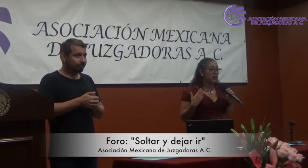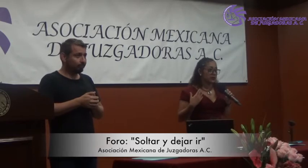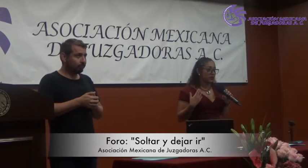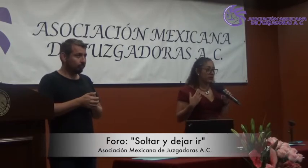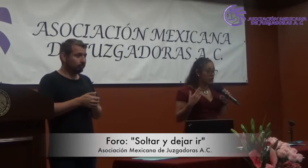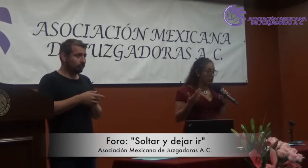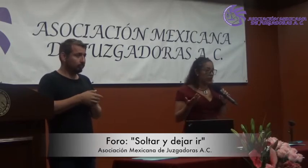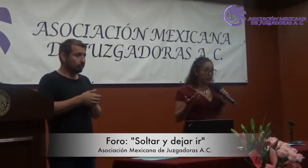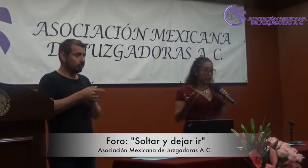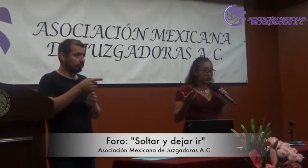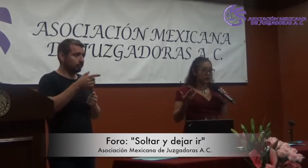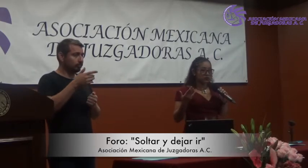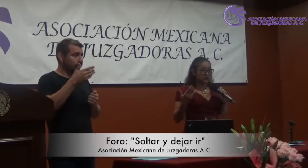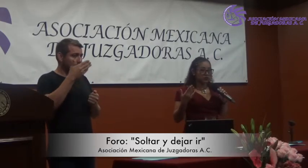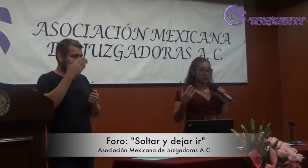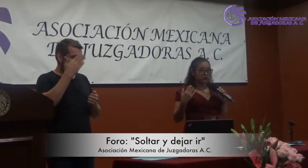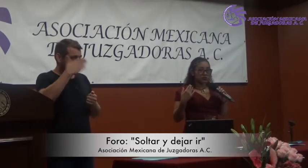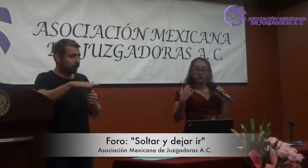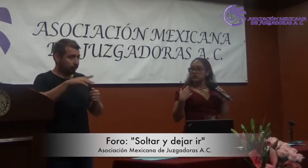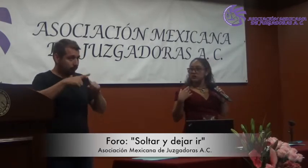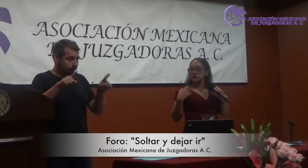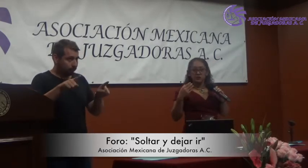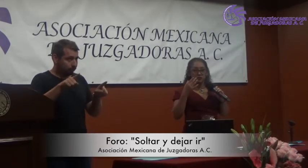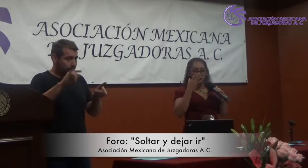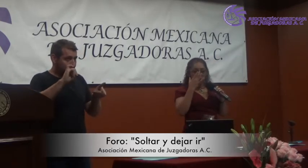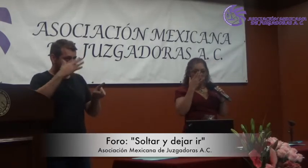No sabía que son diferentes.